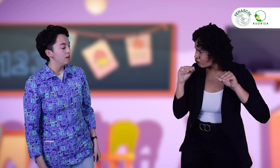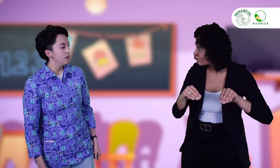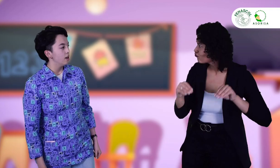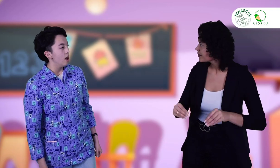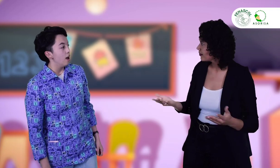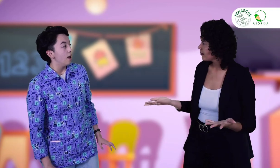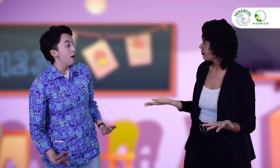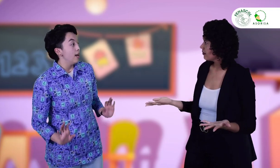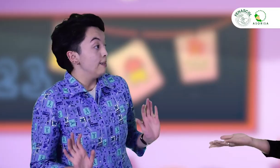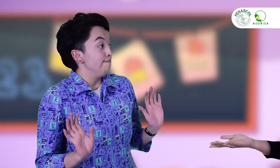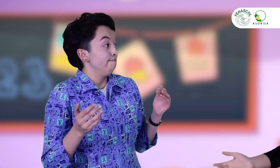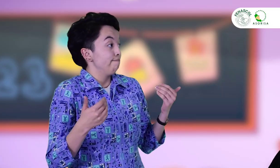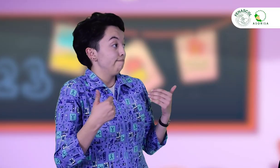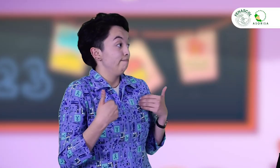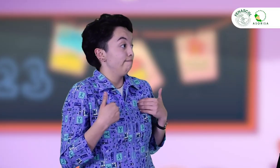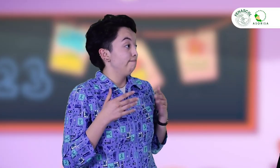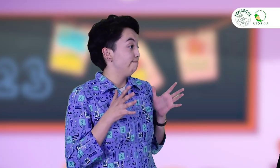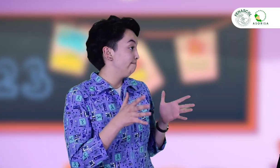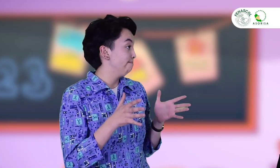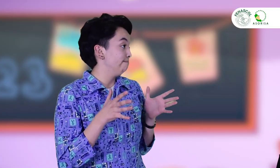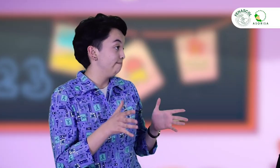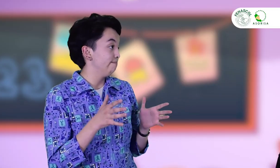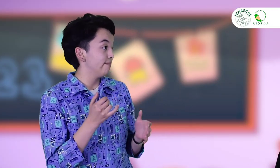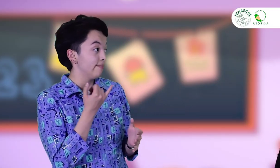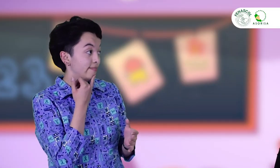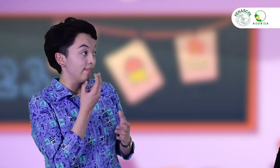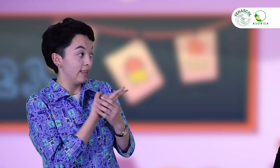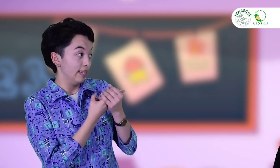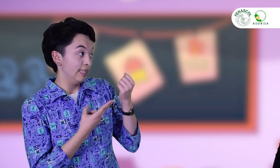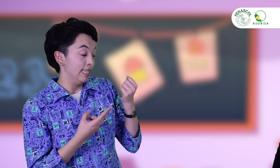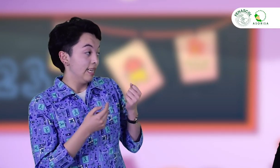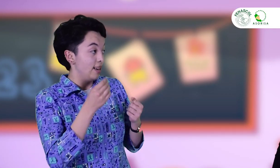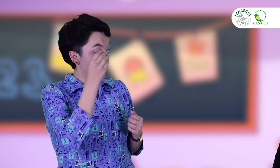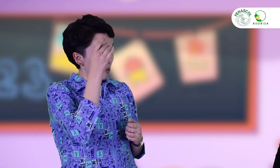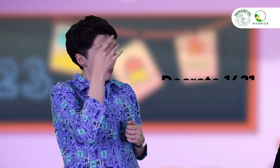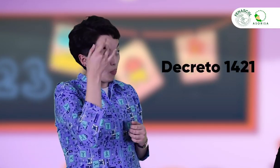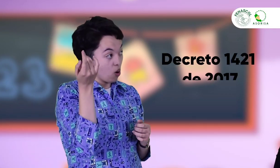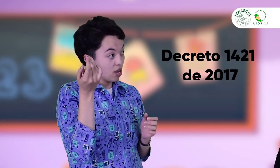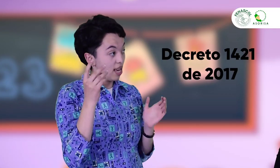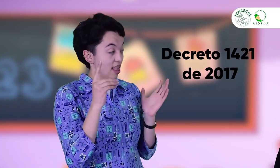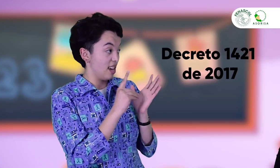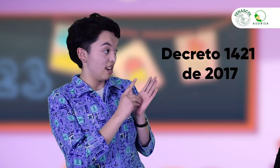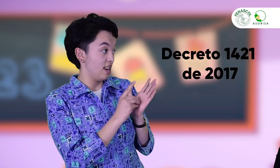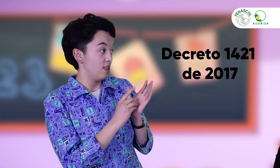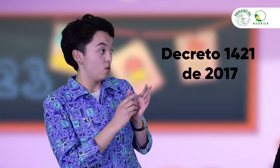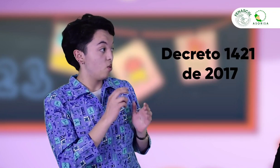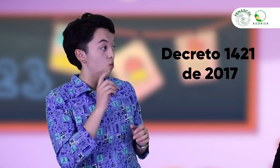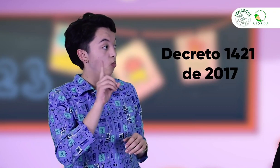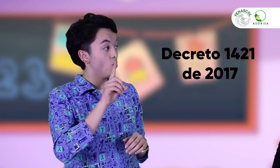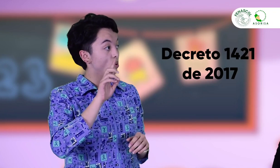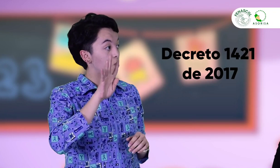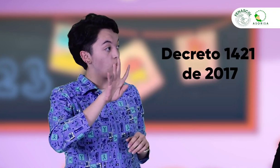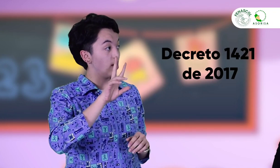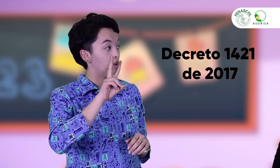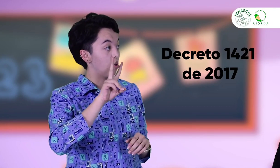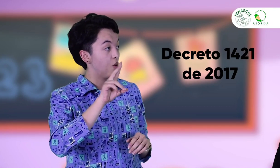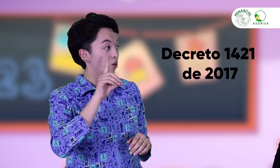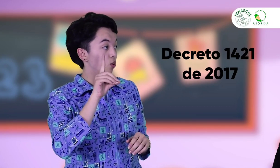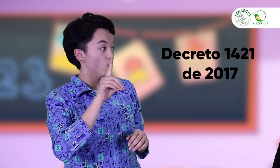usted le debe enseñar en lengua de señas pues bien señas es bilingüe según el decreto 1421 del